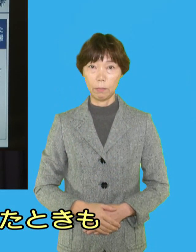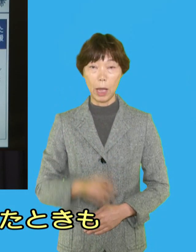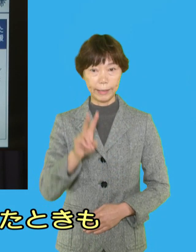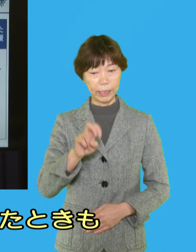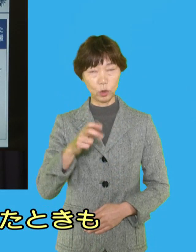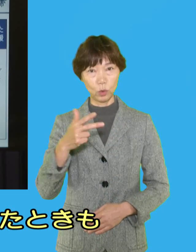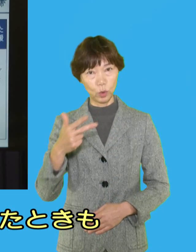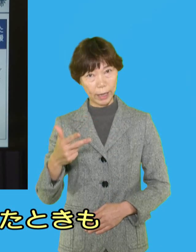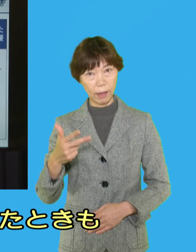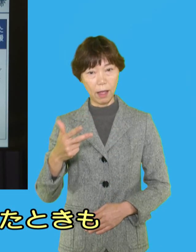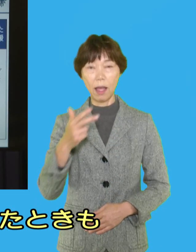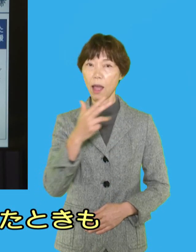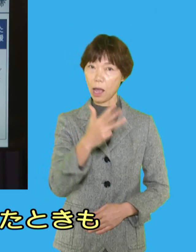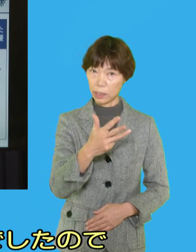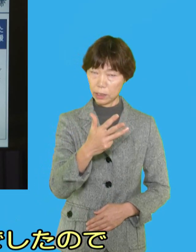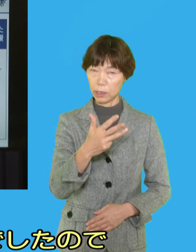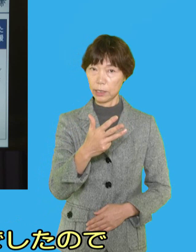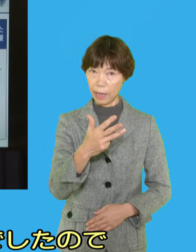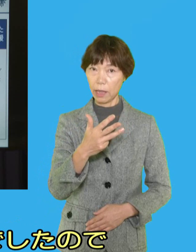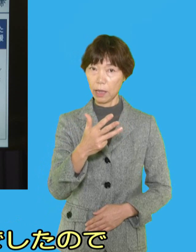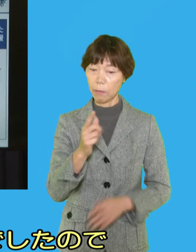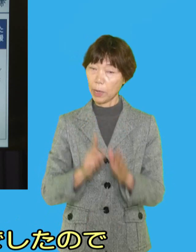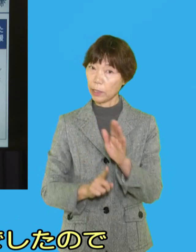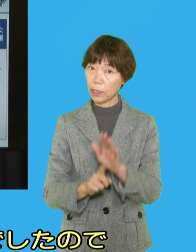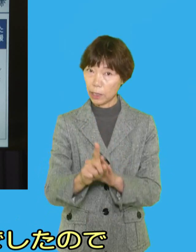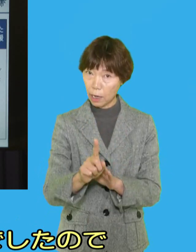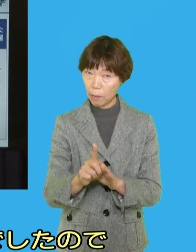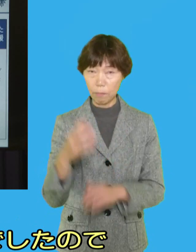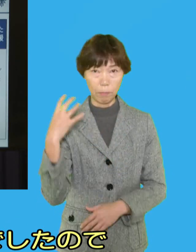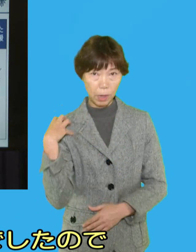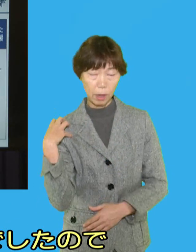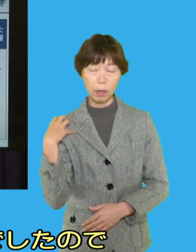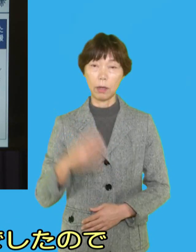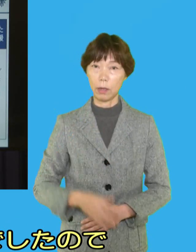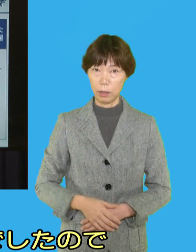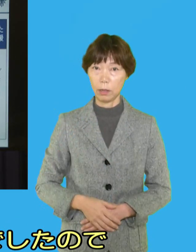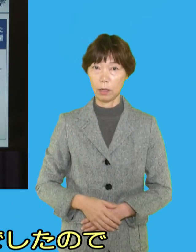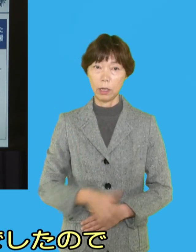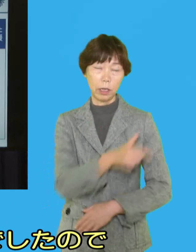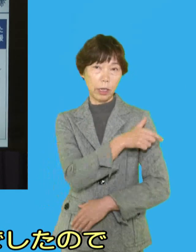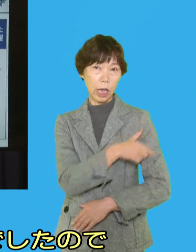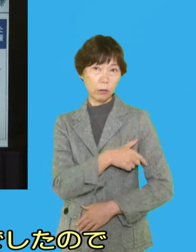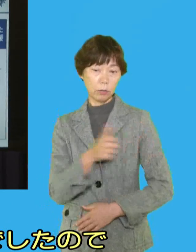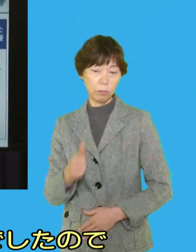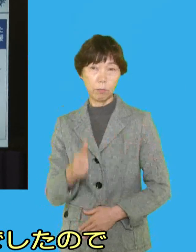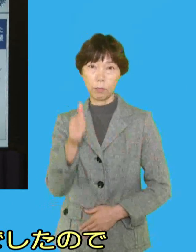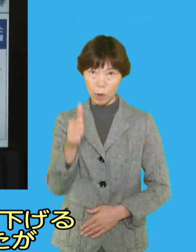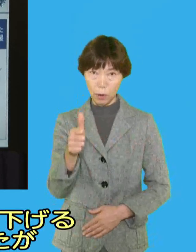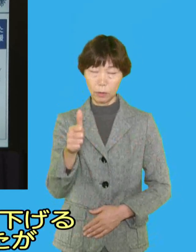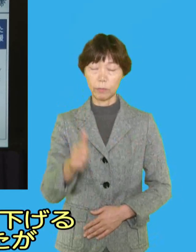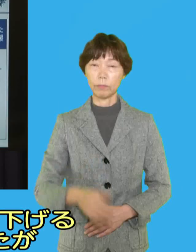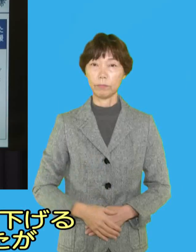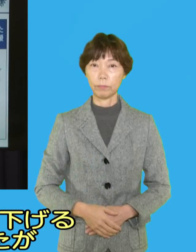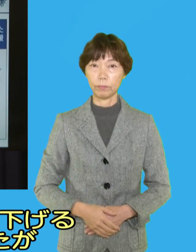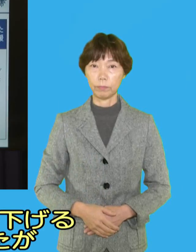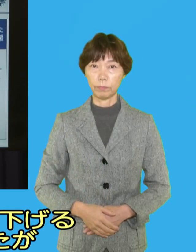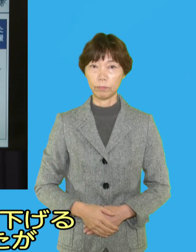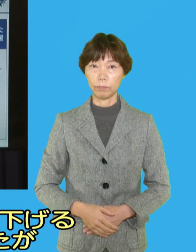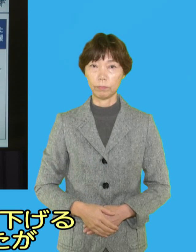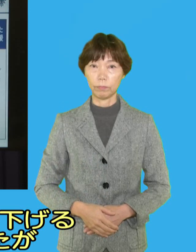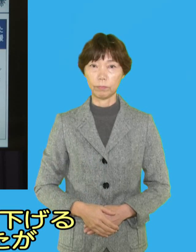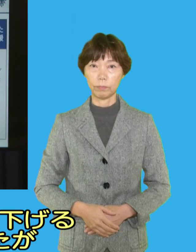27歳28歳というところからまだリーダーであったり役職が上がるということでしたので、まあ、こちら、まあ、以